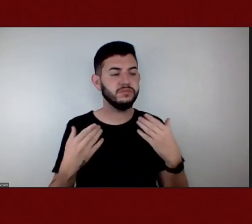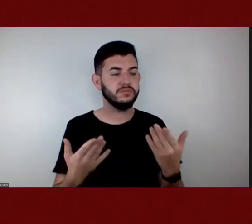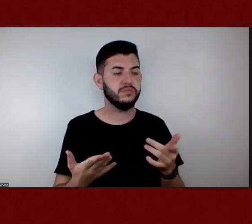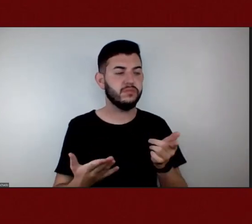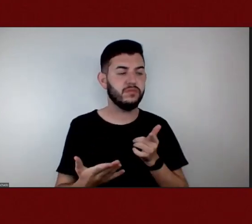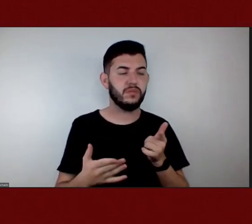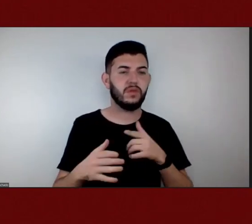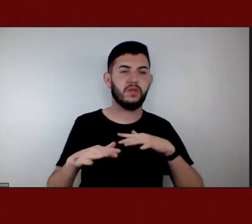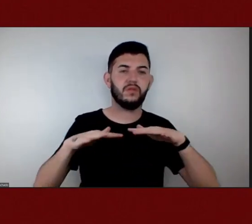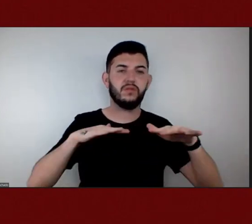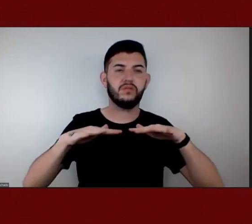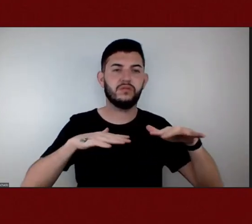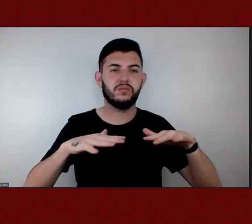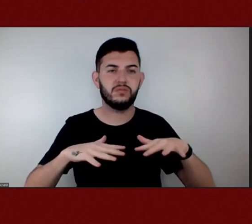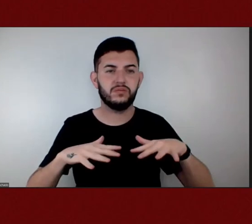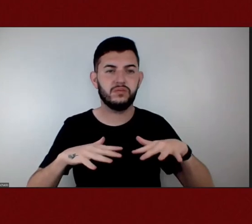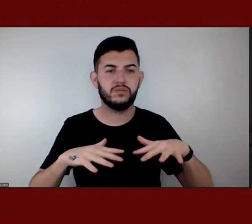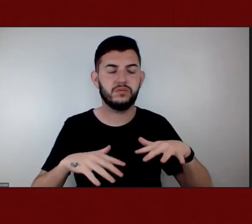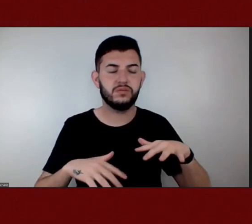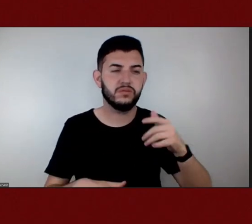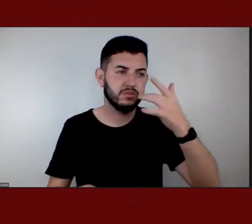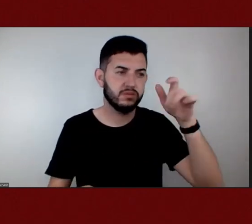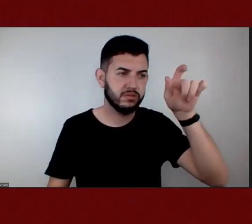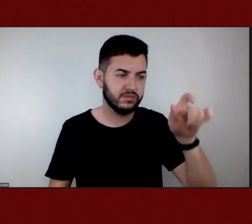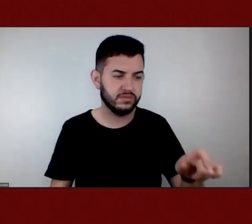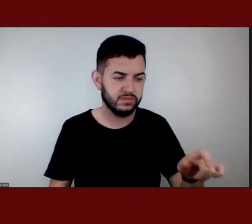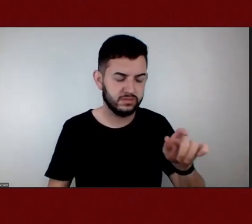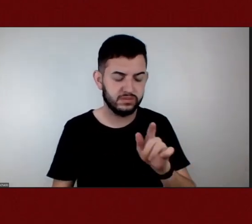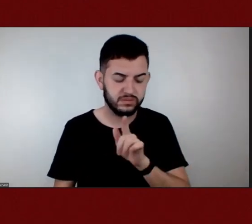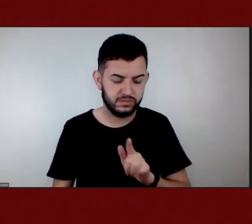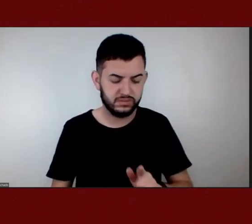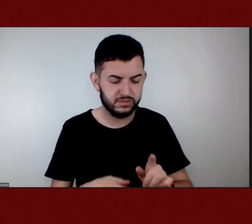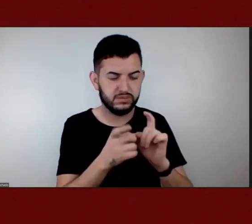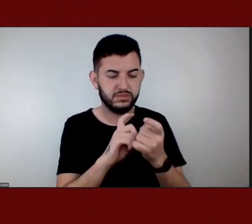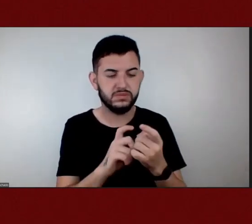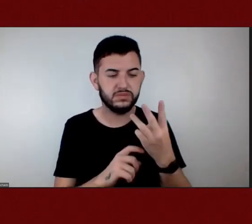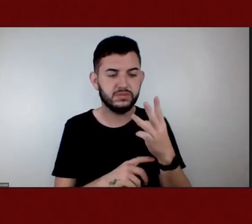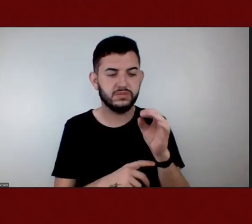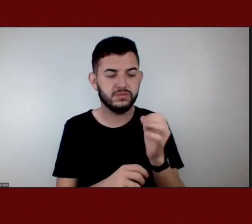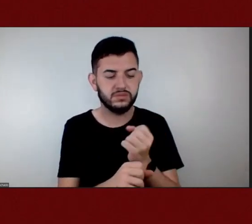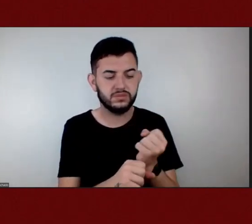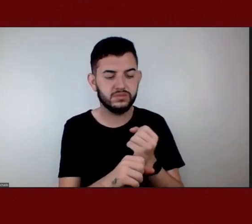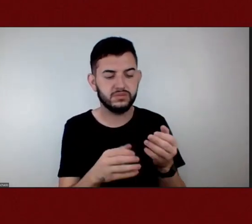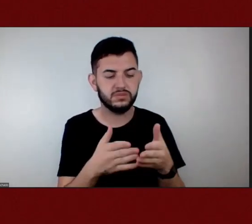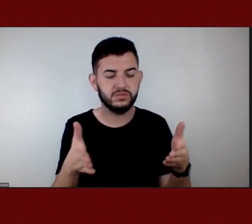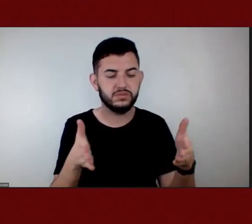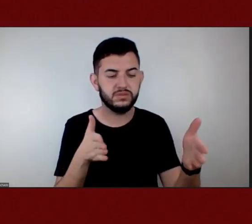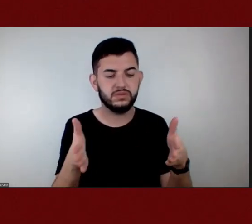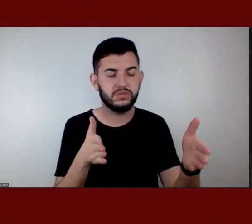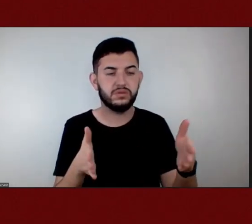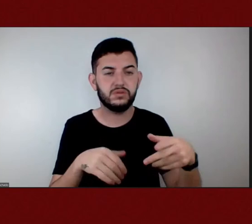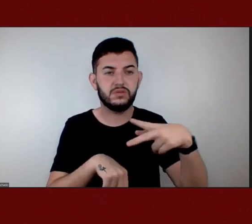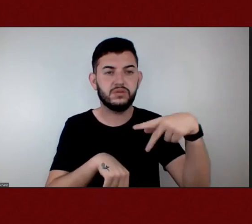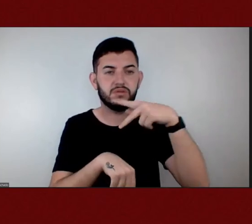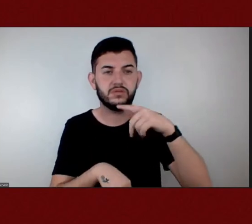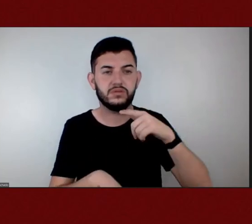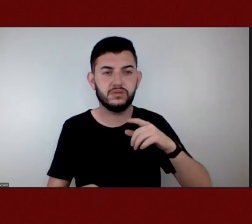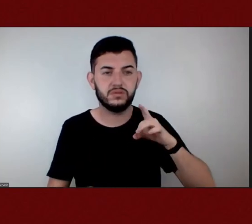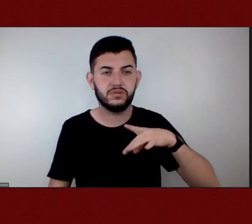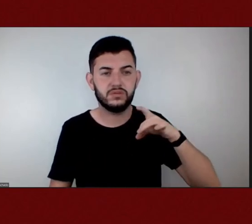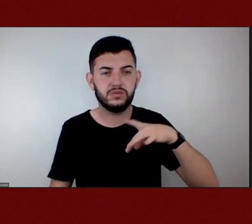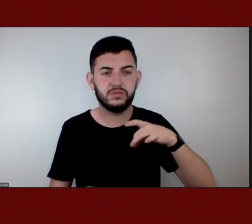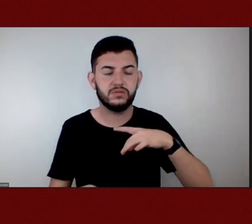maior parte dos últimos 30 anos no Chile, e que conseguiu realizar um processo de modernização